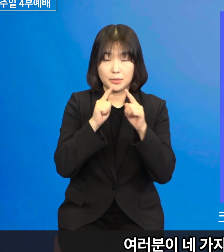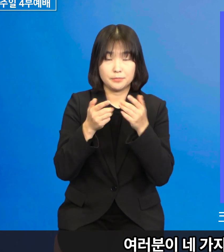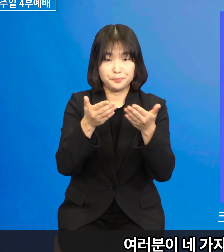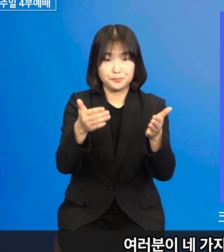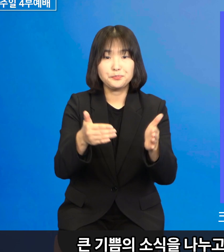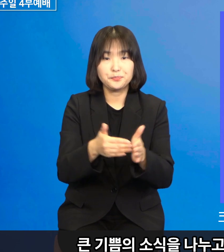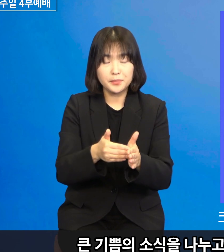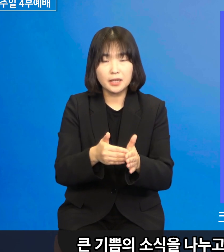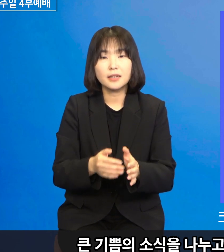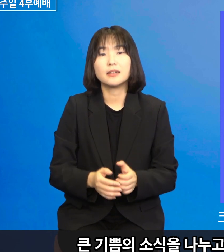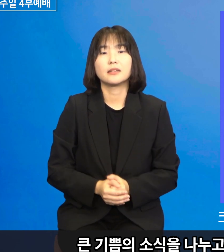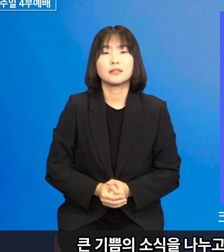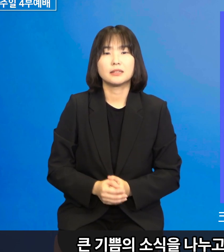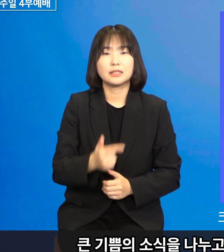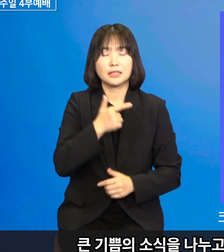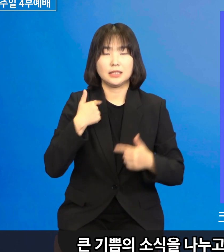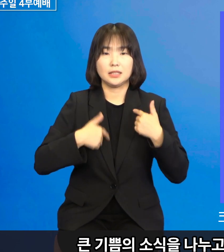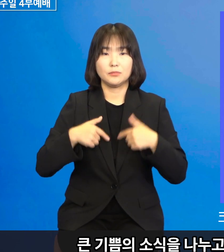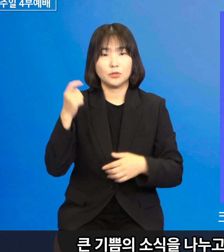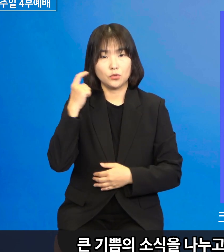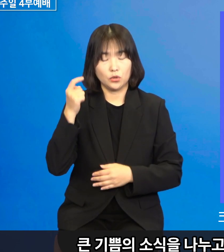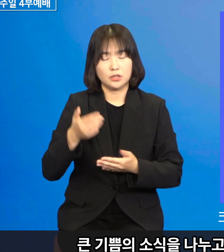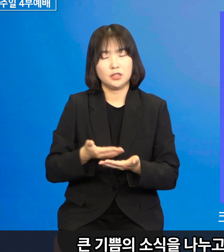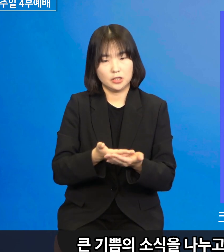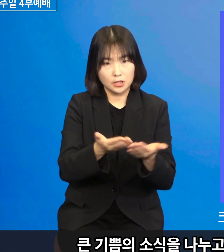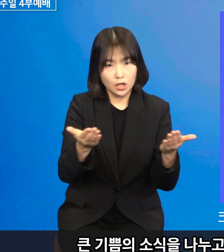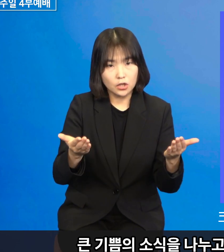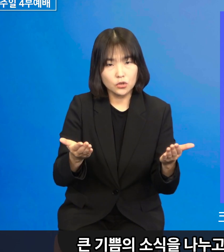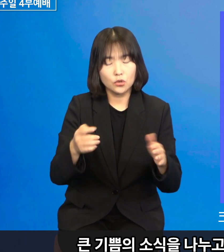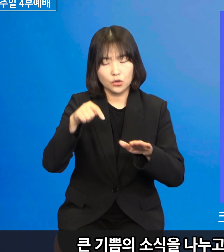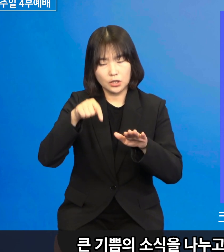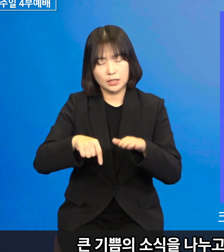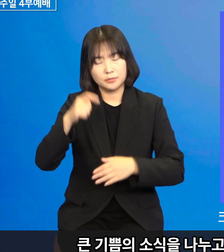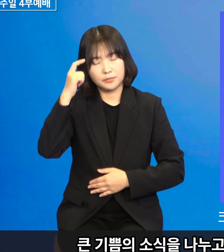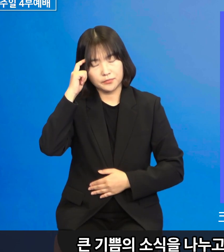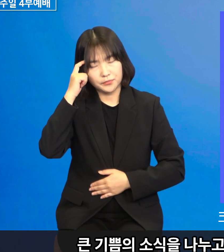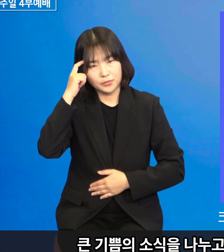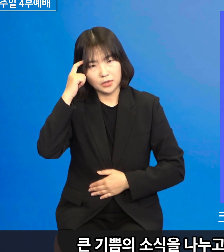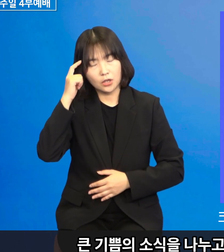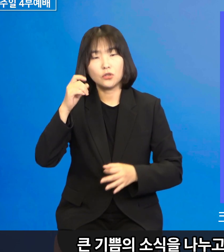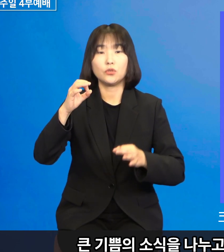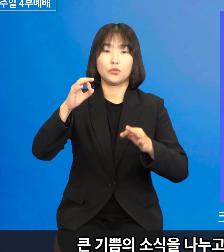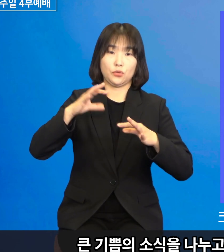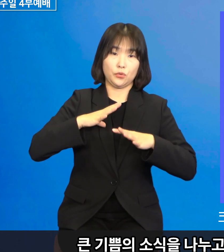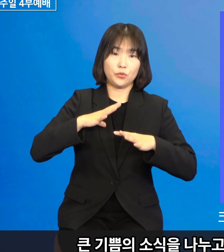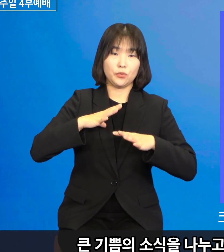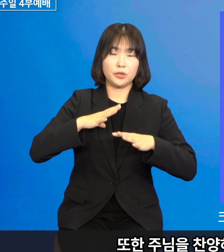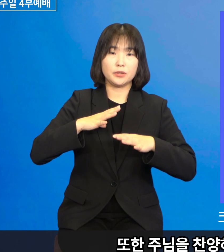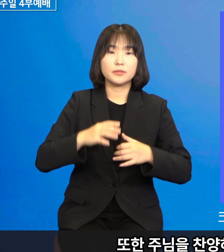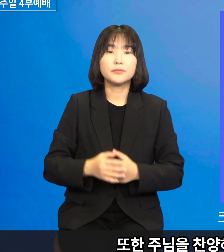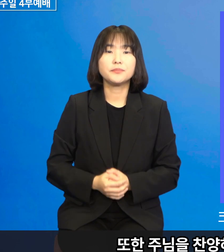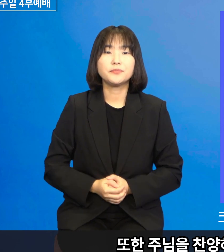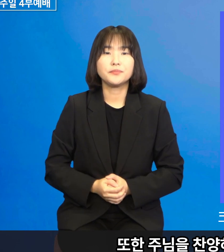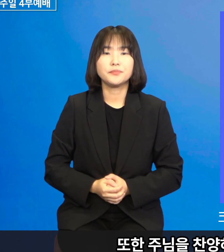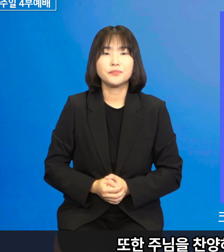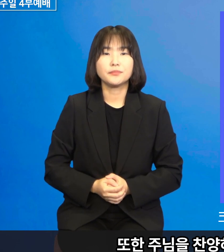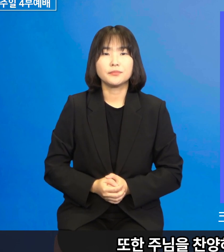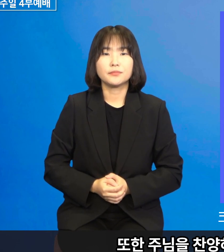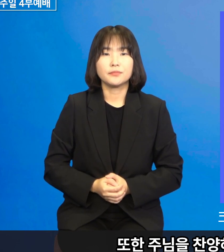드렸습니다. 큰 기쁨의 소식을 나누고 깊이 생각하고 놀라워하고